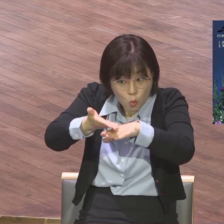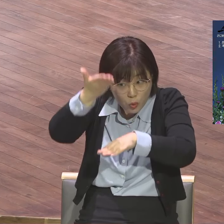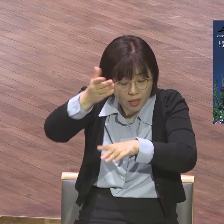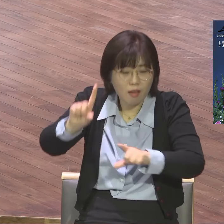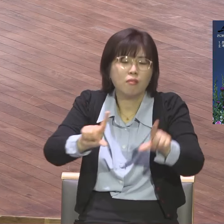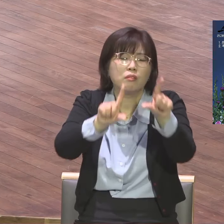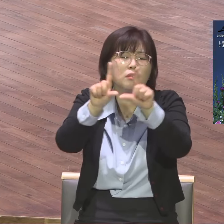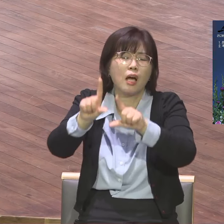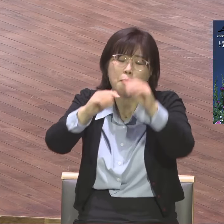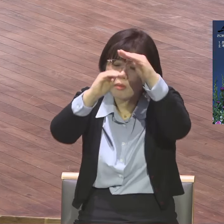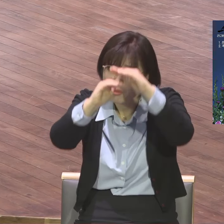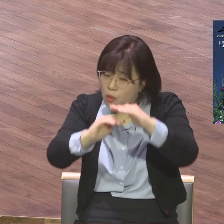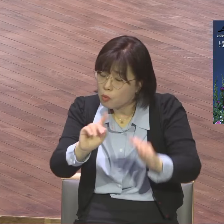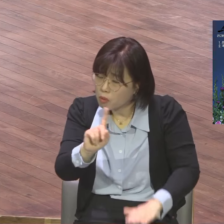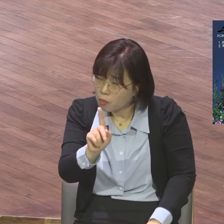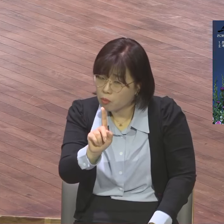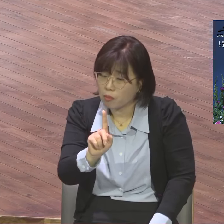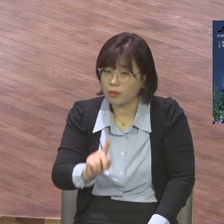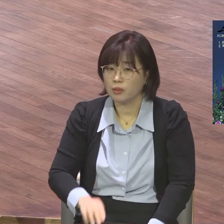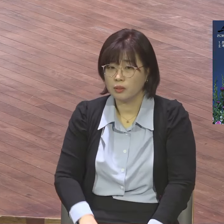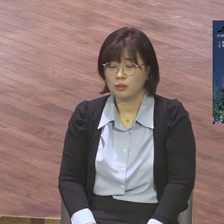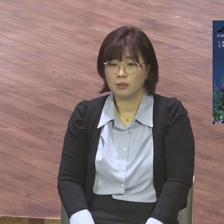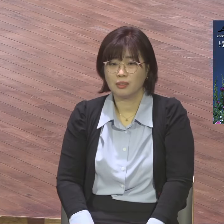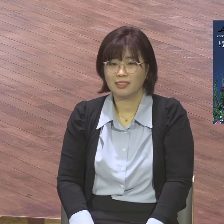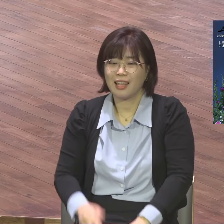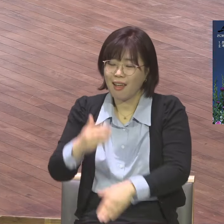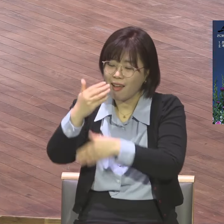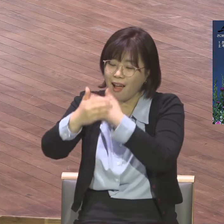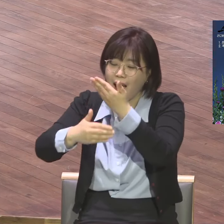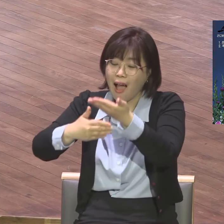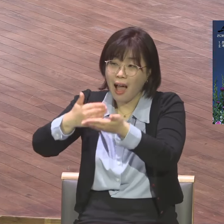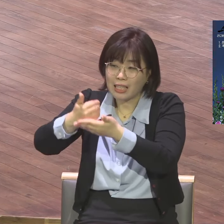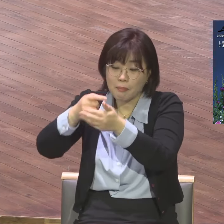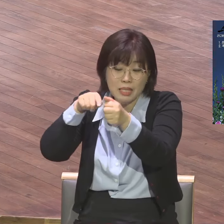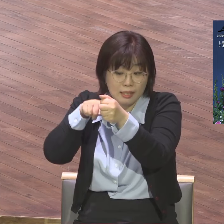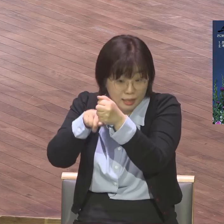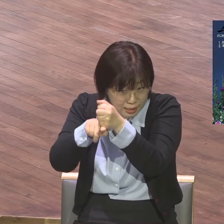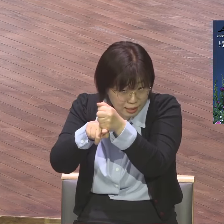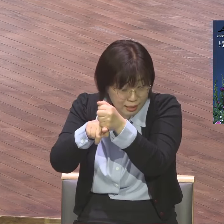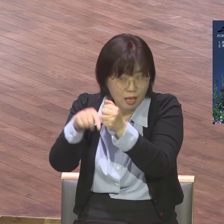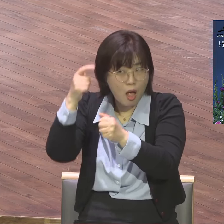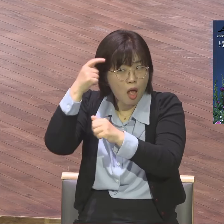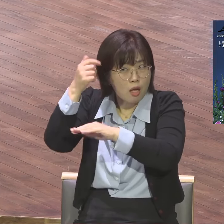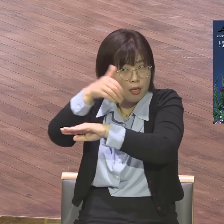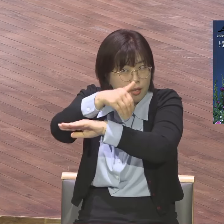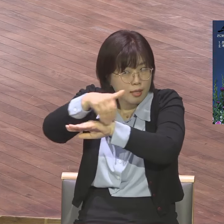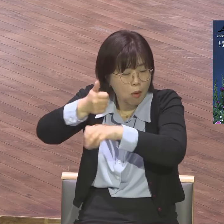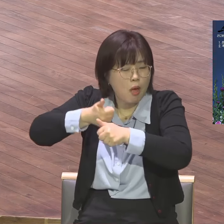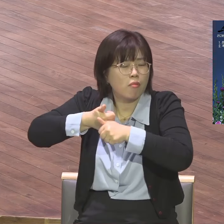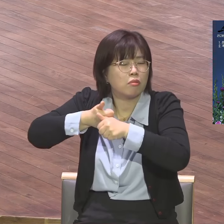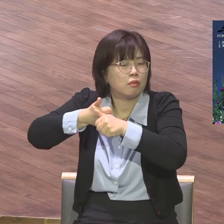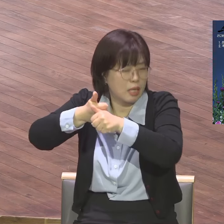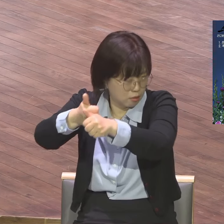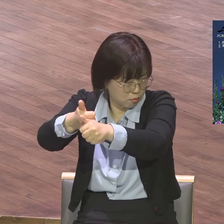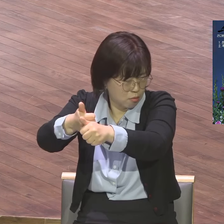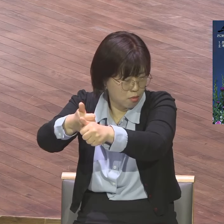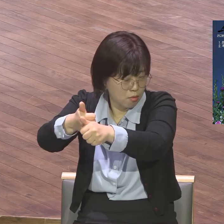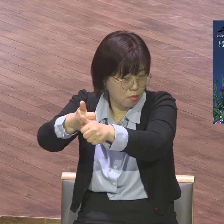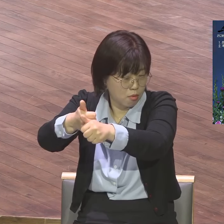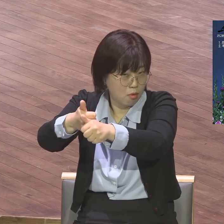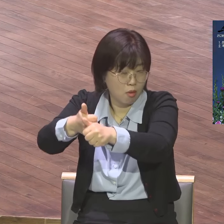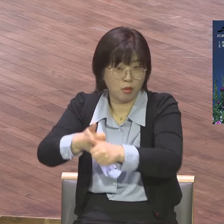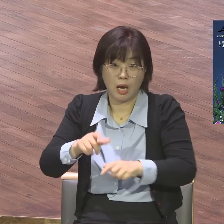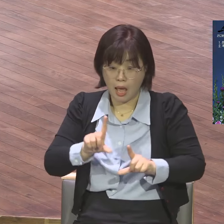자 그래서 성삼위 하나님의 뜻과 계획을 따라가는 것이다. 성삼위 하나님의 뜻과